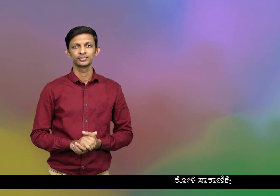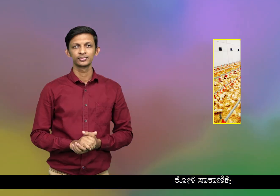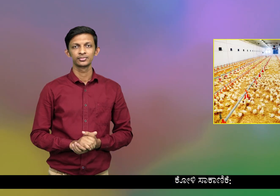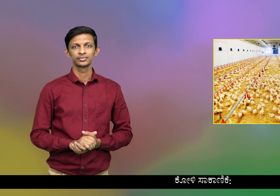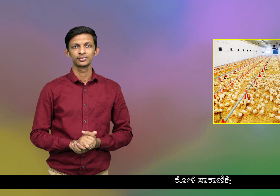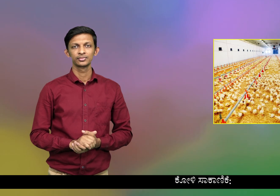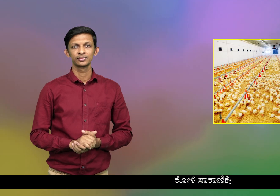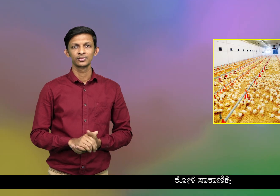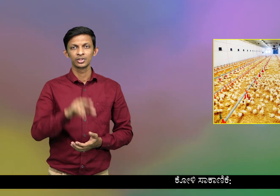ಕೋಳಿ ಸಾಕಾಣಿಕೆ.